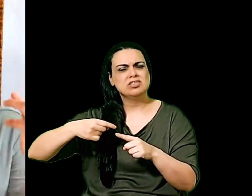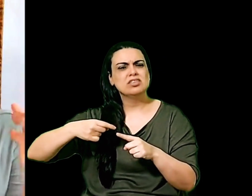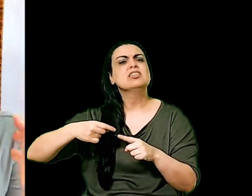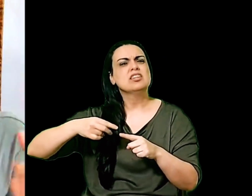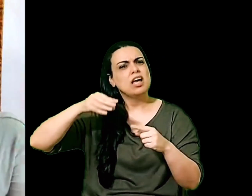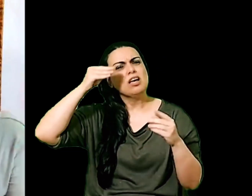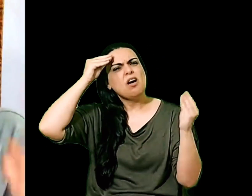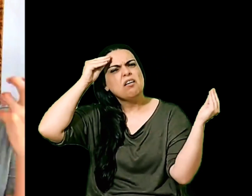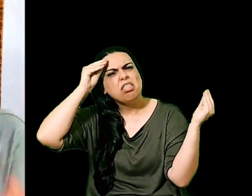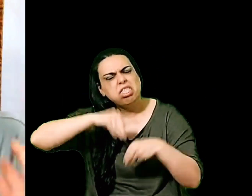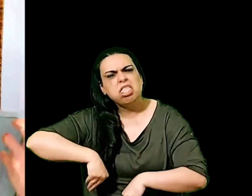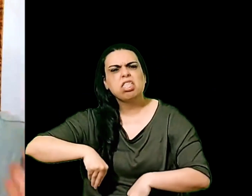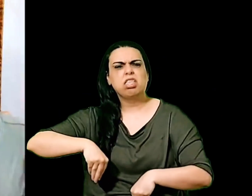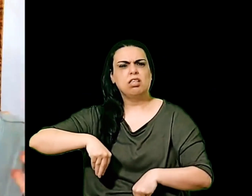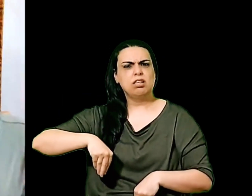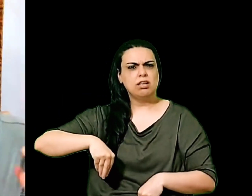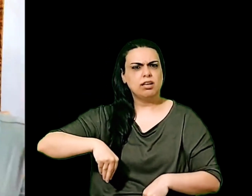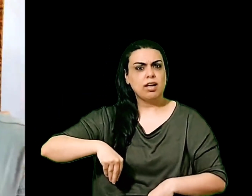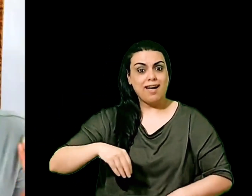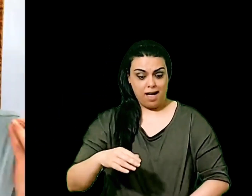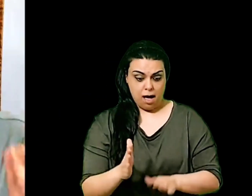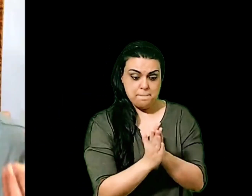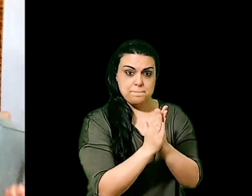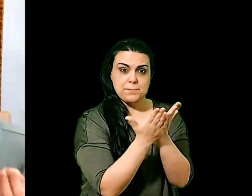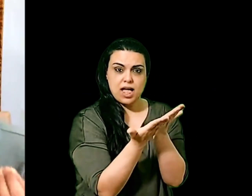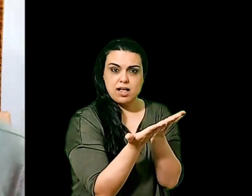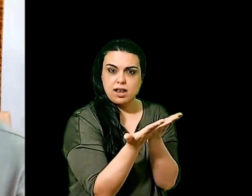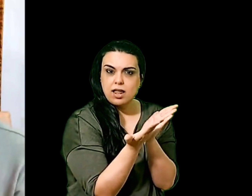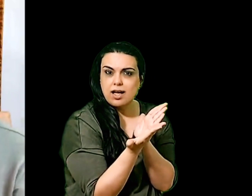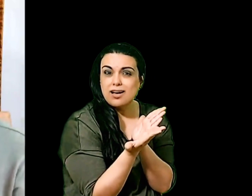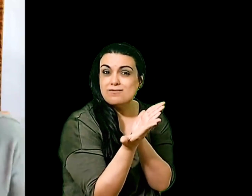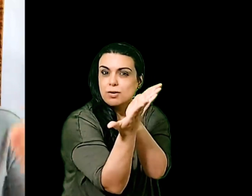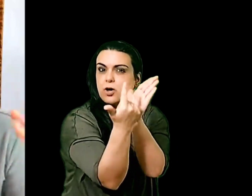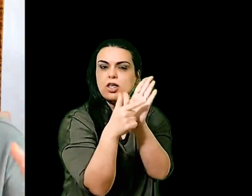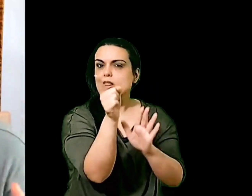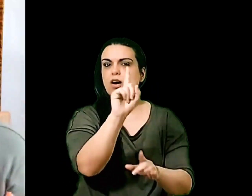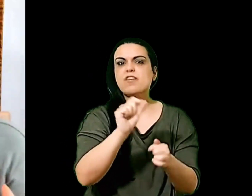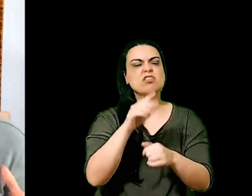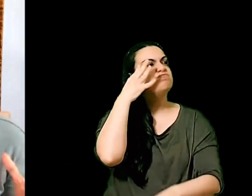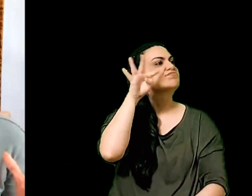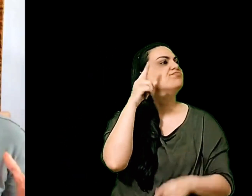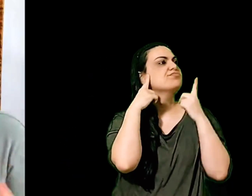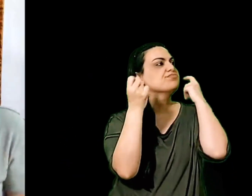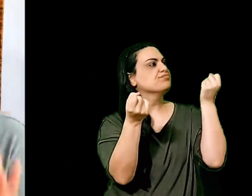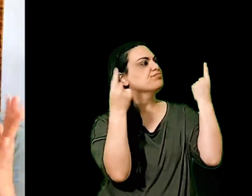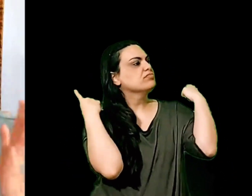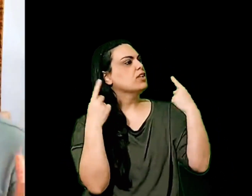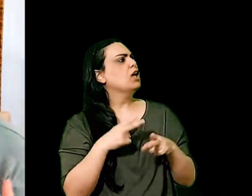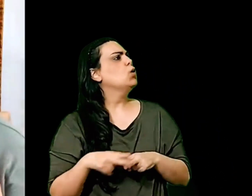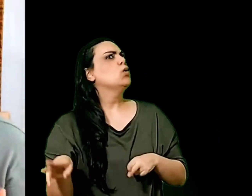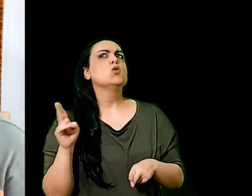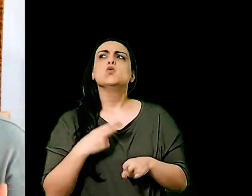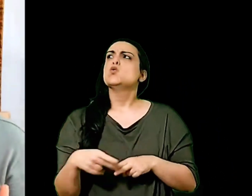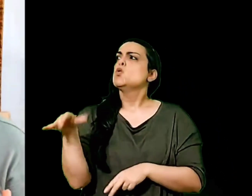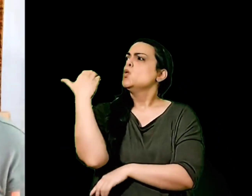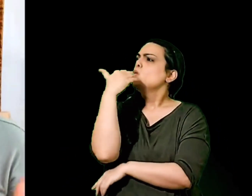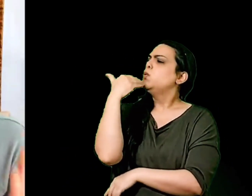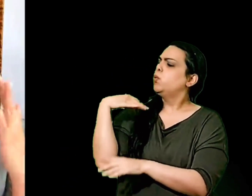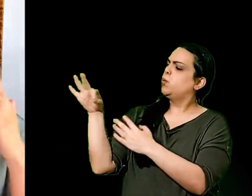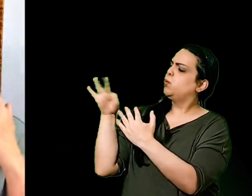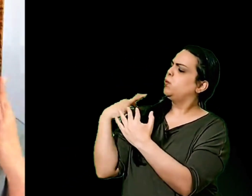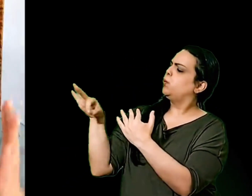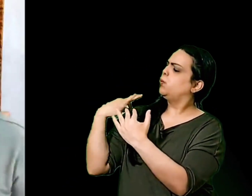o procrastinador, me deixa colocar através da palavra esse espelho diante de você. Não foge agora não. Não finge que não tá ouvindo isso agora